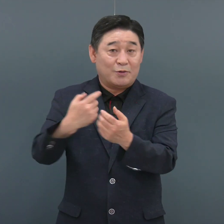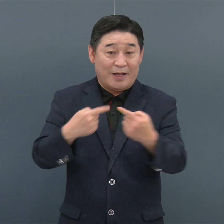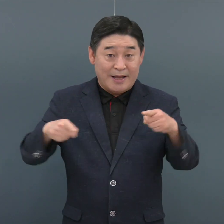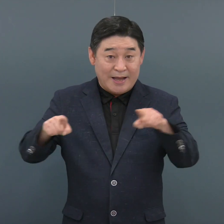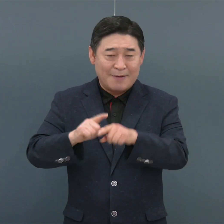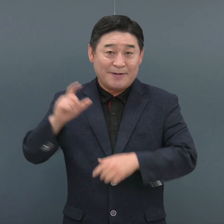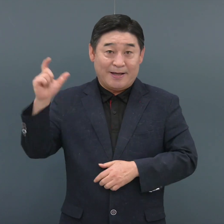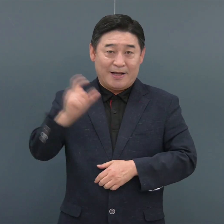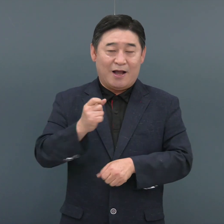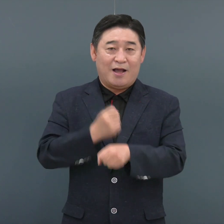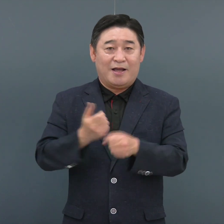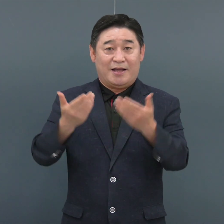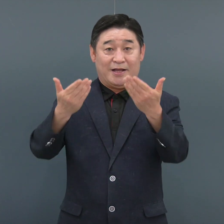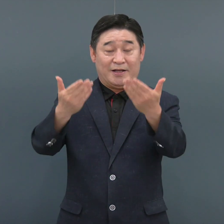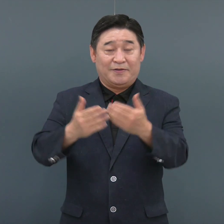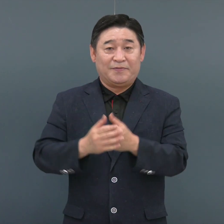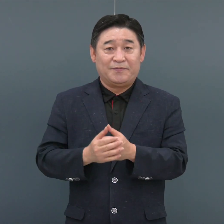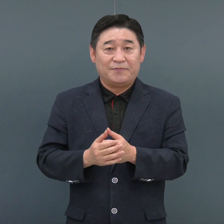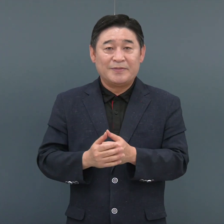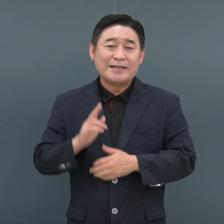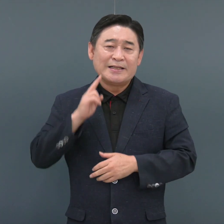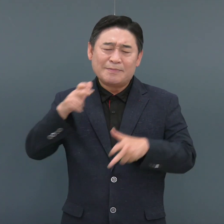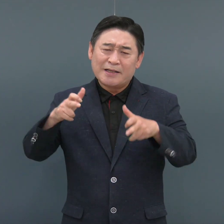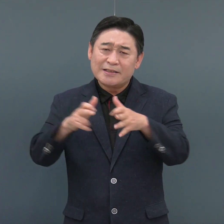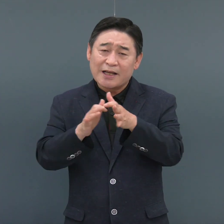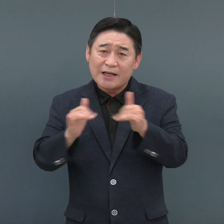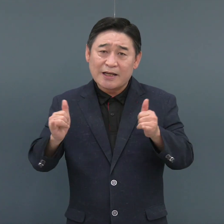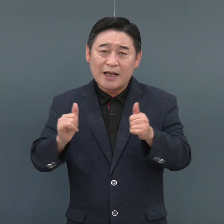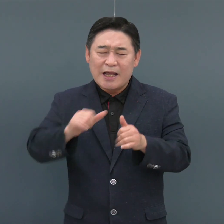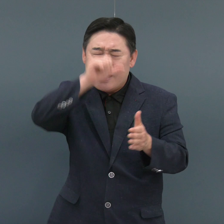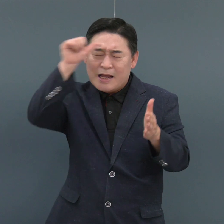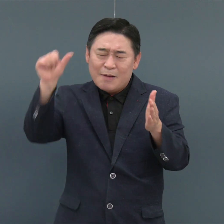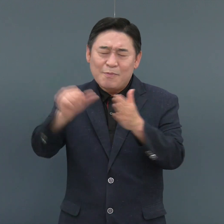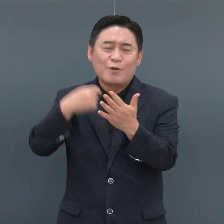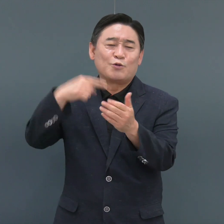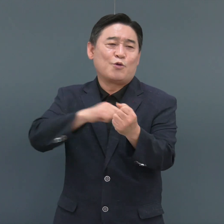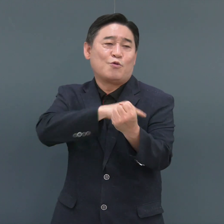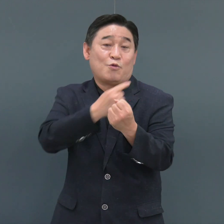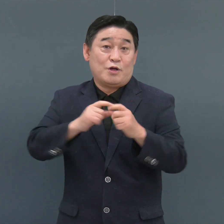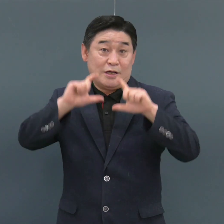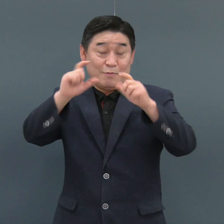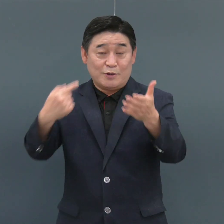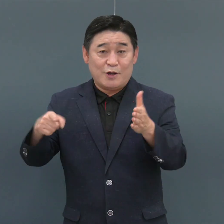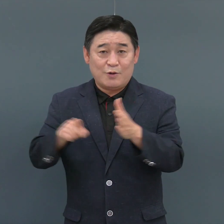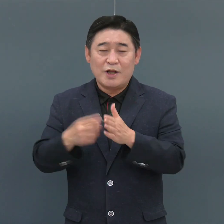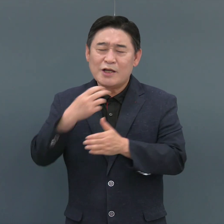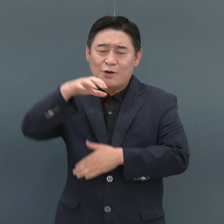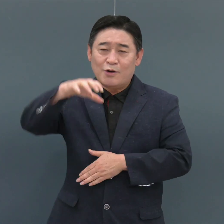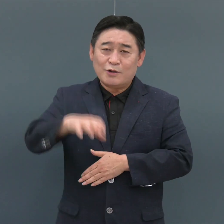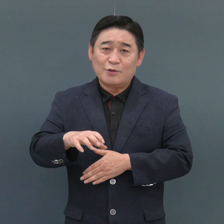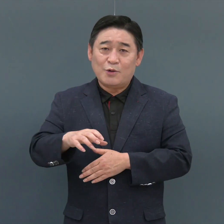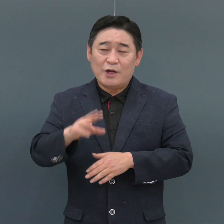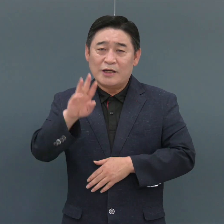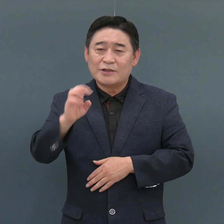강화하겠습니다. 중증 장애인의 평생 교육 권리 보장을 위해 경기도 31개 시군에